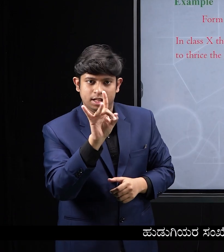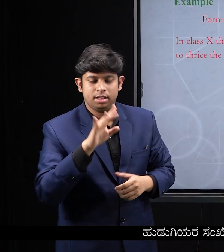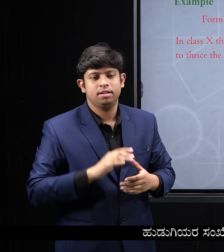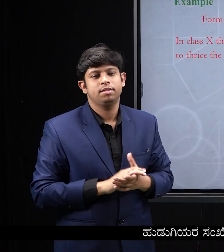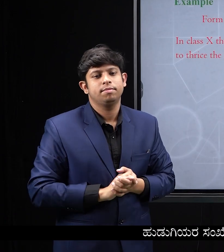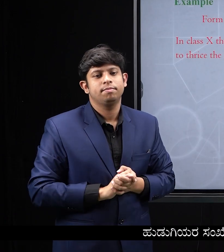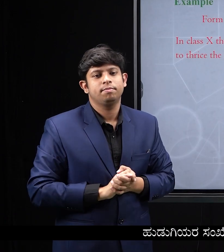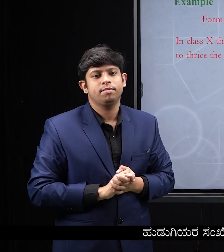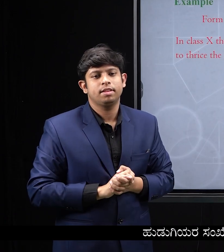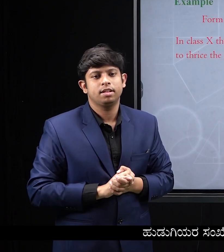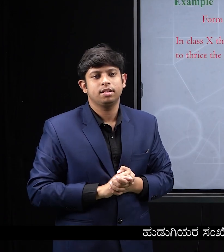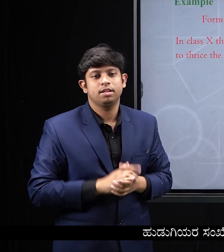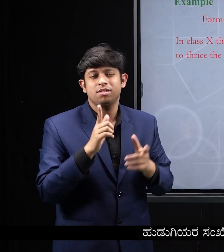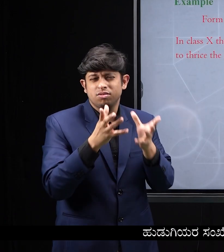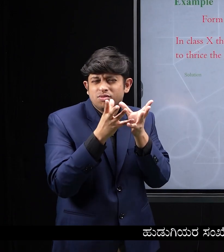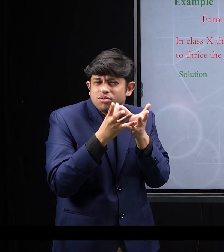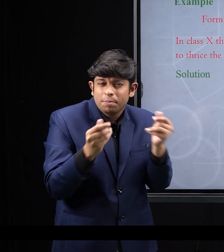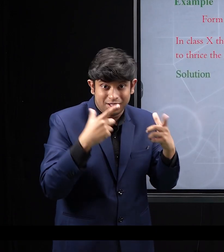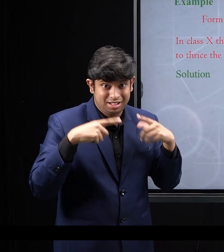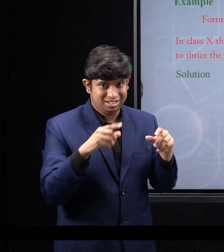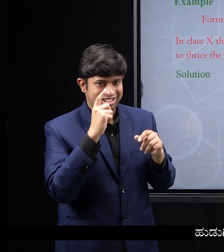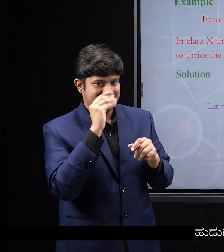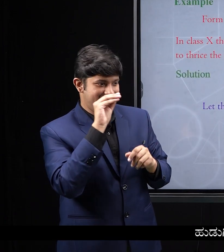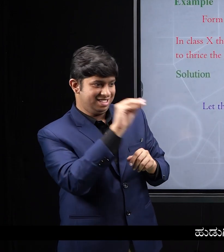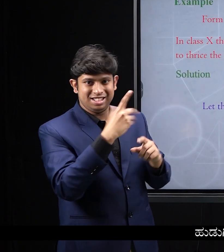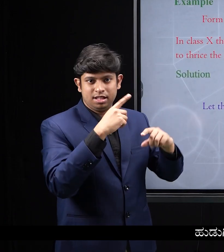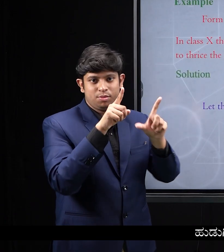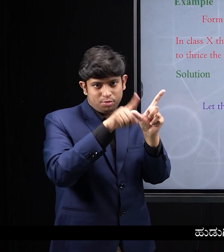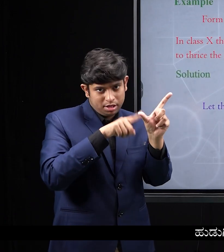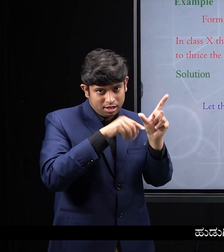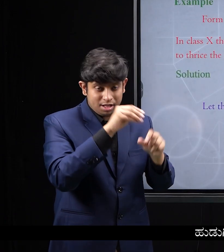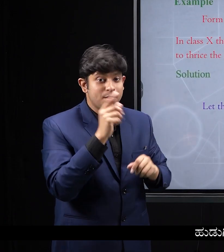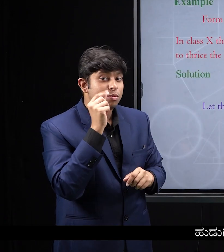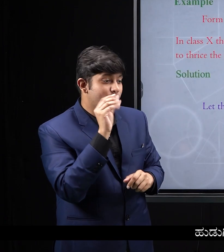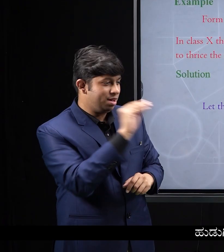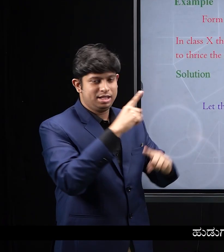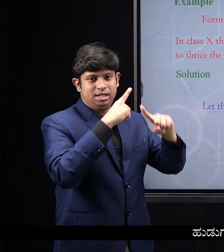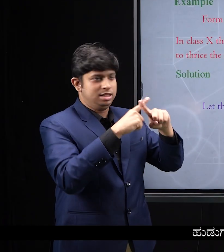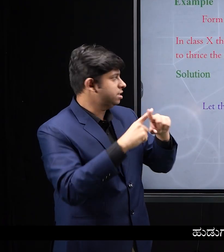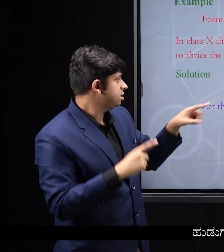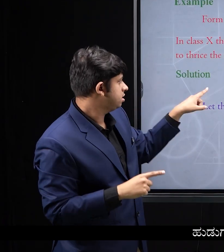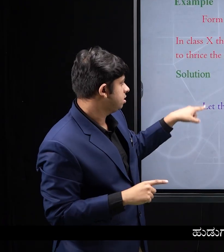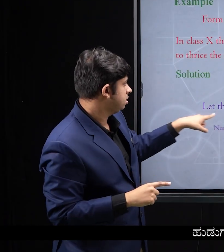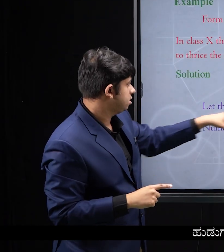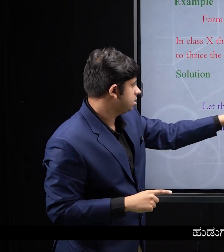ಸಂಖ್ಯೆಗೆ 3 ಬಾರಿ ಸೇರಿಸಲಾಗುತ್ತದೆ. ಪರಿಹಾರ: ಹುಡುಗಿಯರ ಸಂಖ್ಯೆ y ಆಗಿರಲಿ, ಹುಡುಗರ ಸಂಖ್ಯೆ x